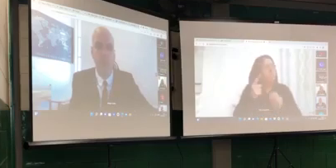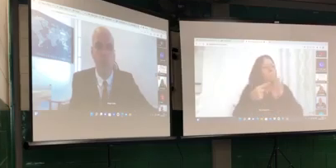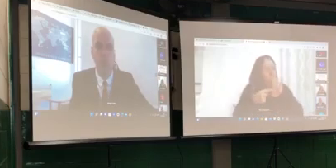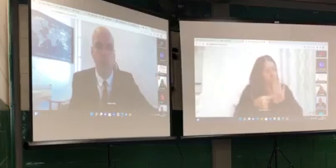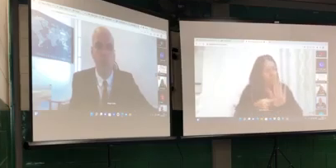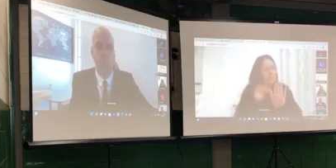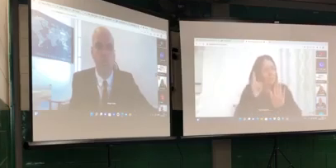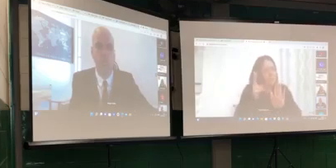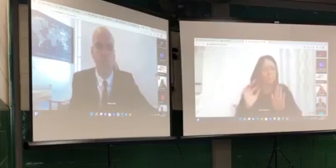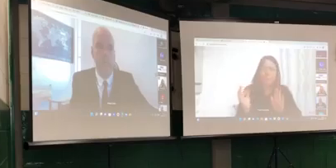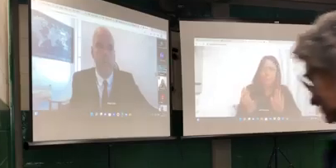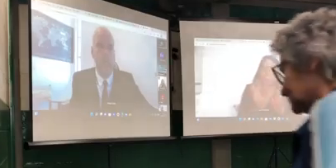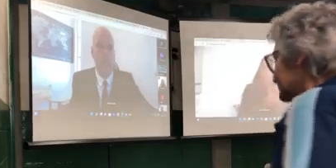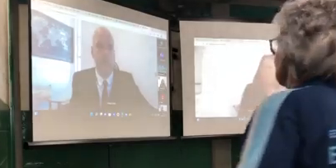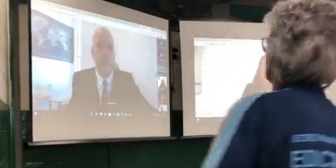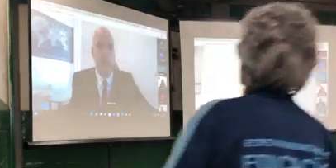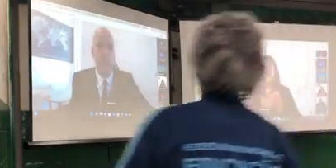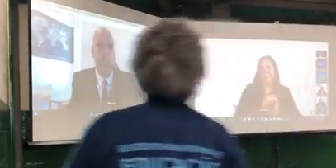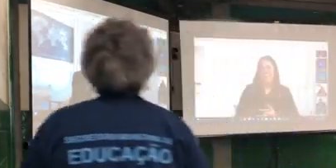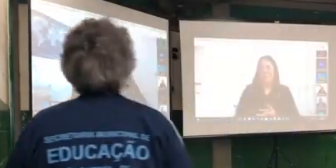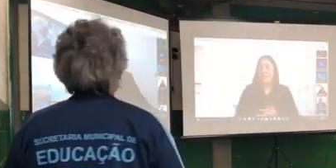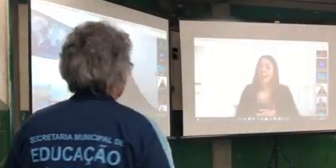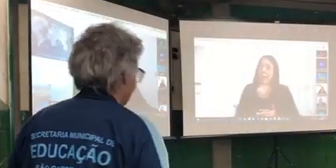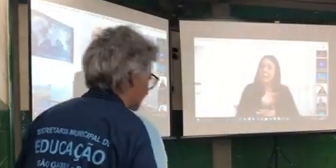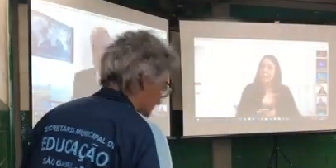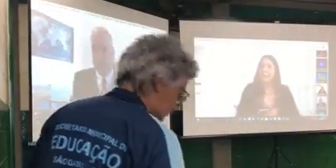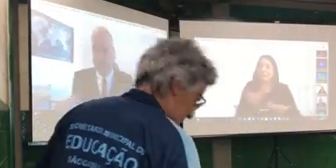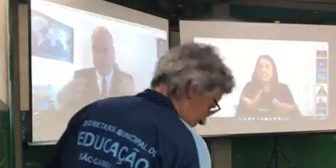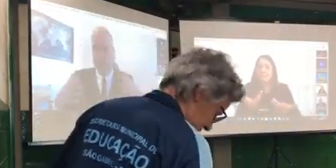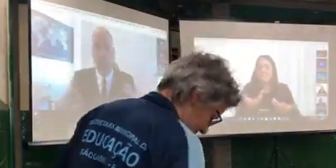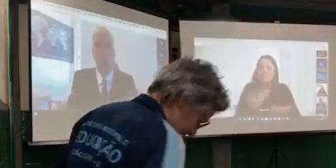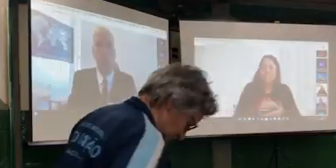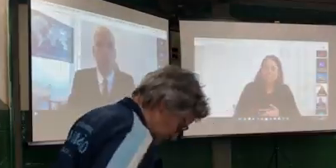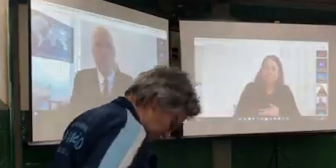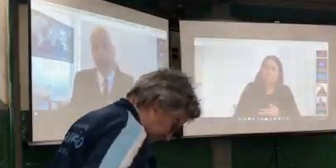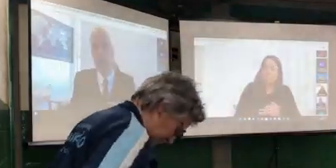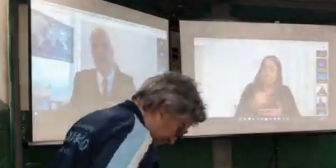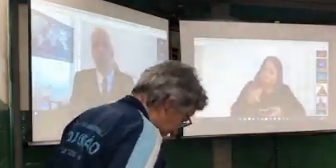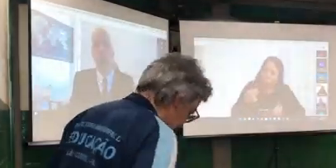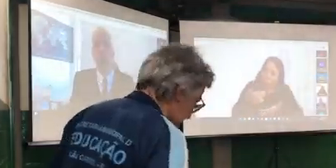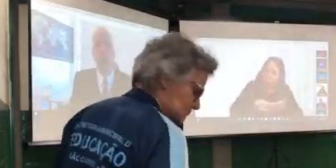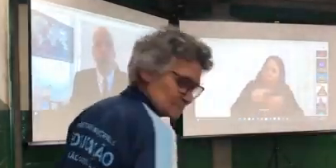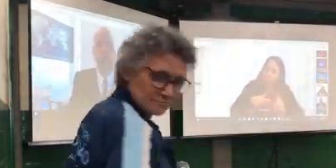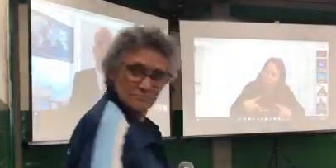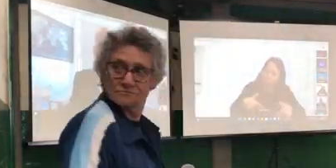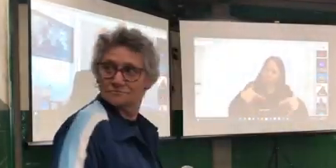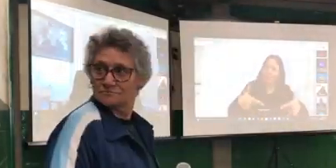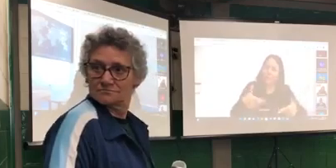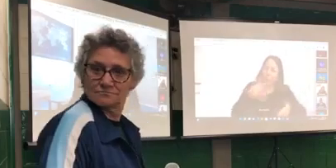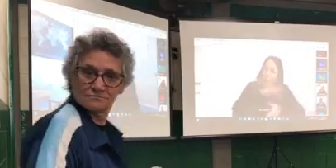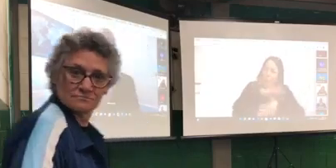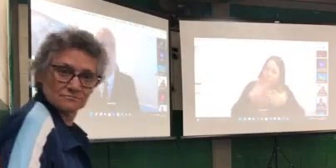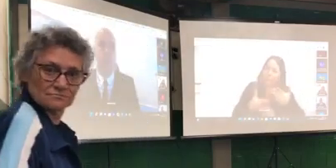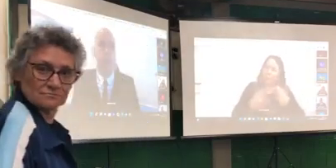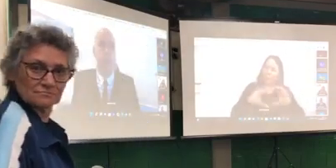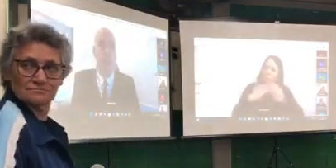a todos aí essa nossa luta, né, com Libras, com a comunidade surda, né, com o surdo